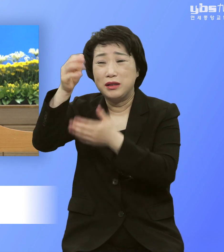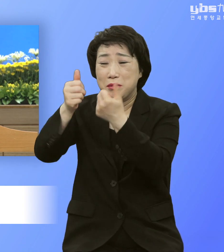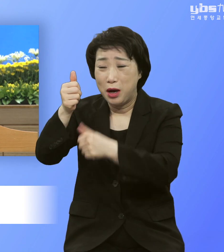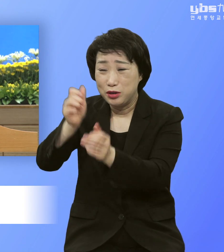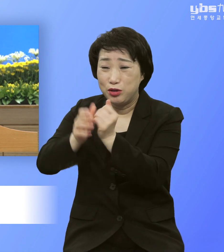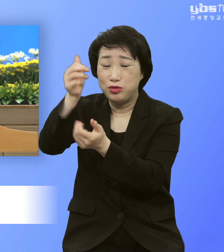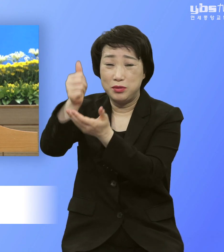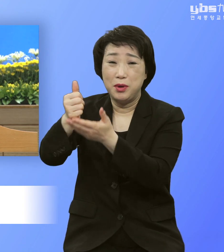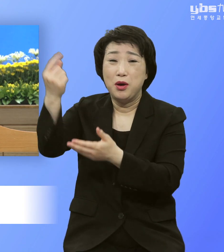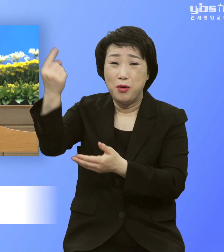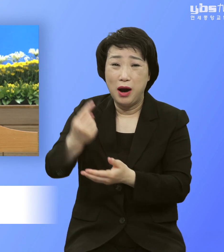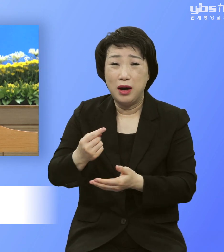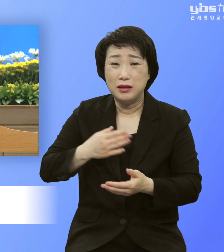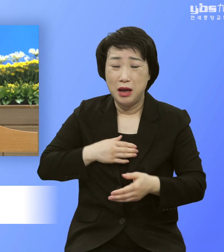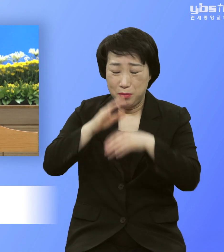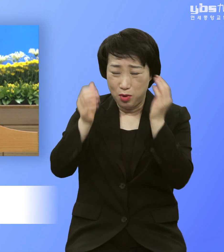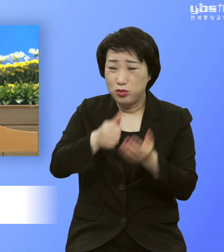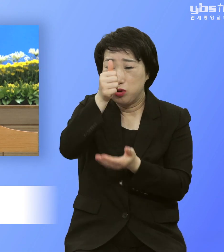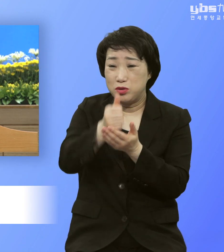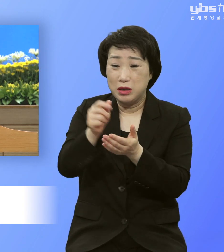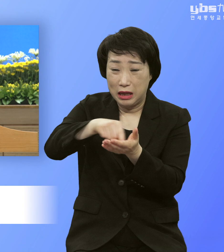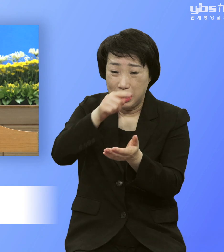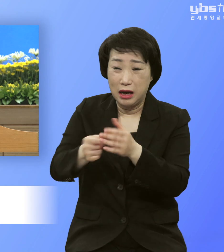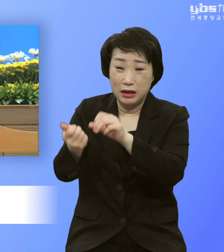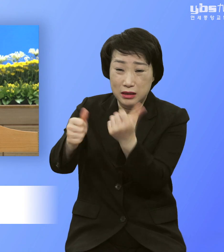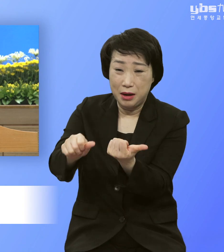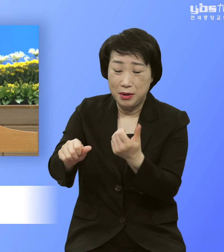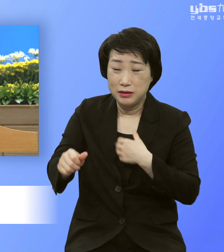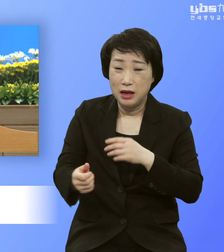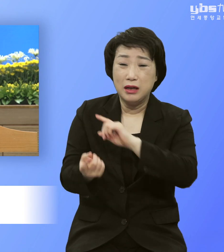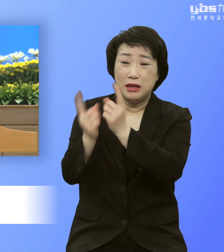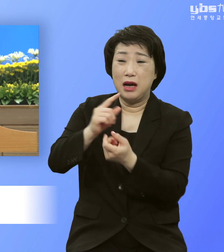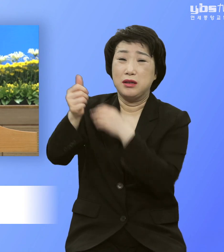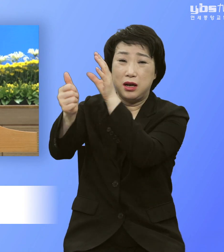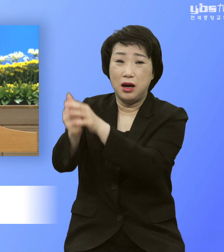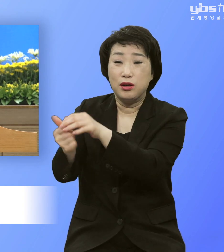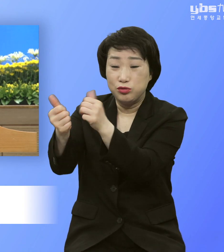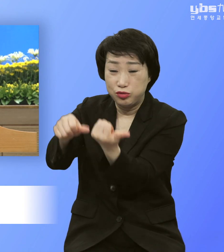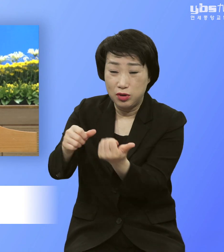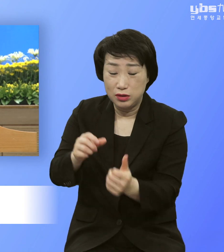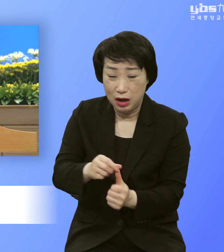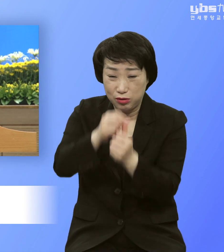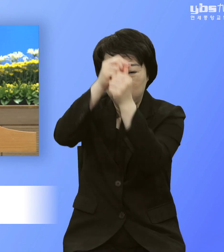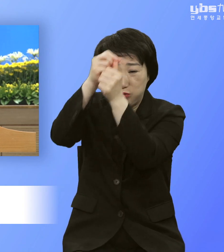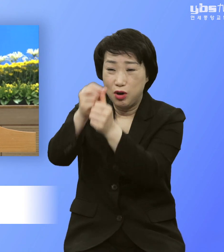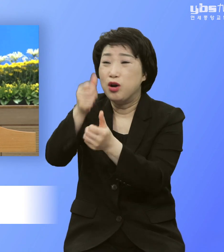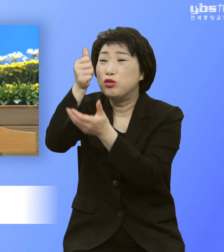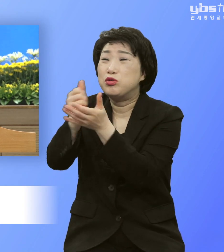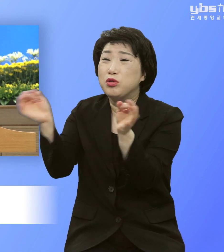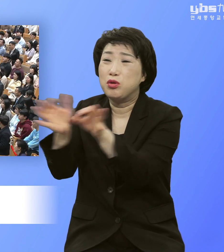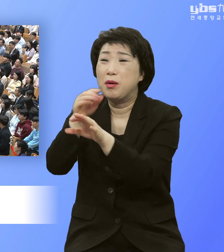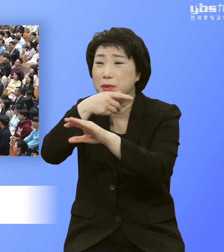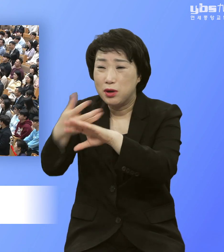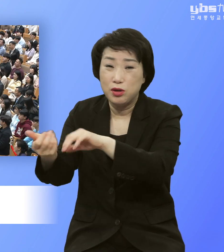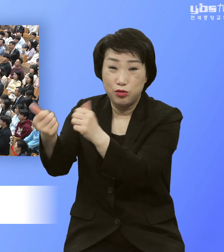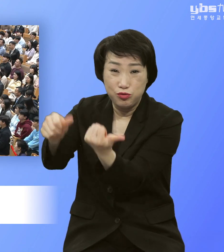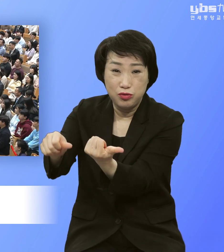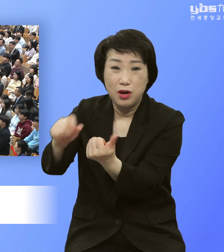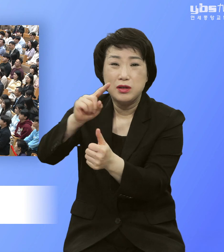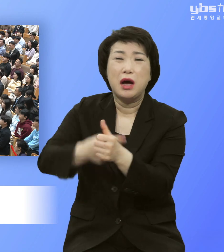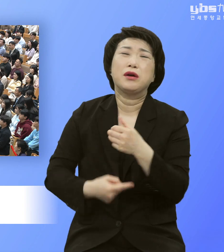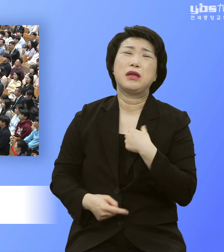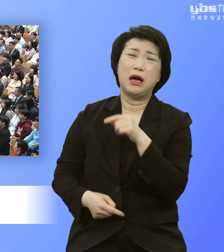하나님의 아들이 죄값은 사망, 내 대신 죽어서 나를 구원해서 속죄의 피를 흘렸다 이 말이야.